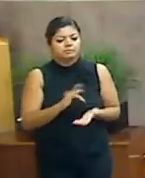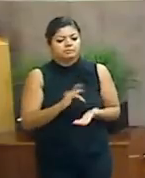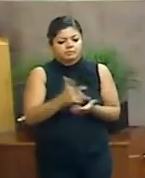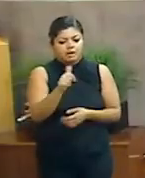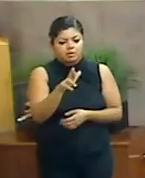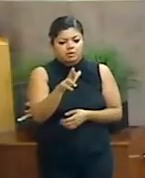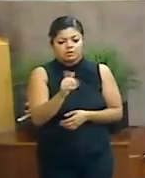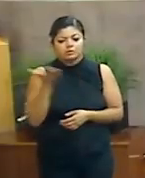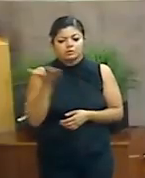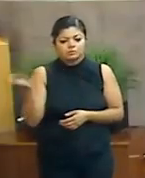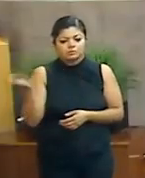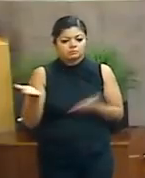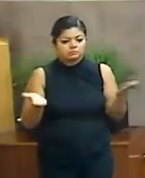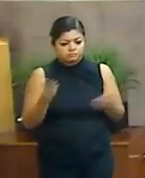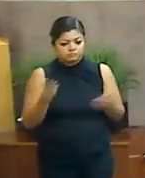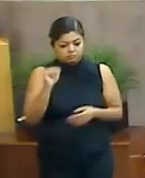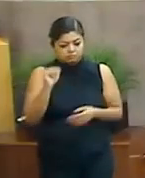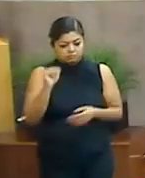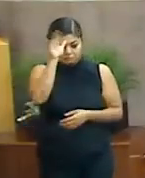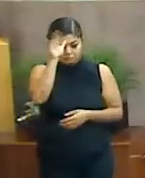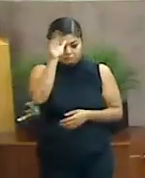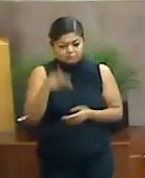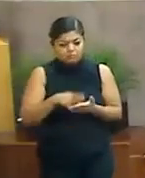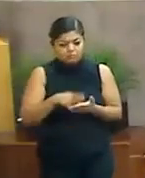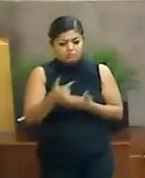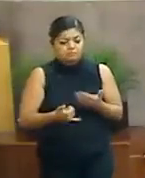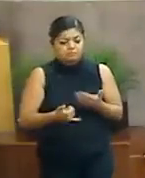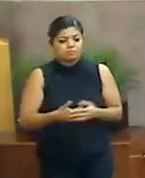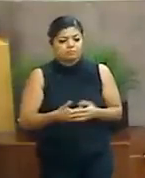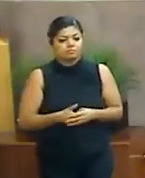magistrada magistrado está nuestra oxidación